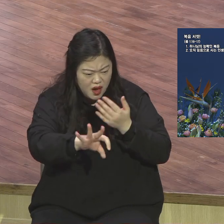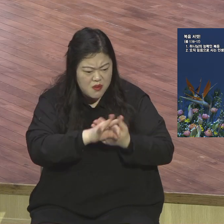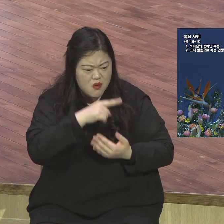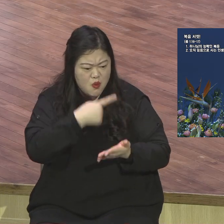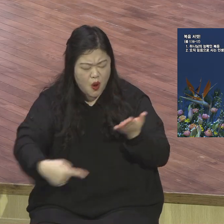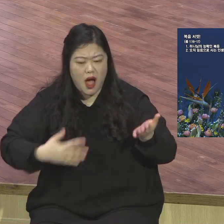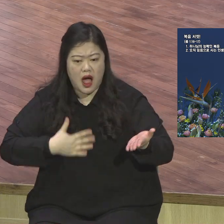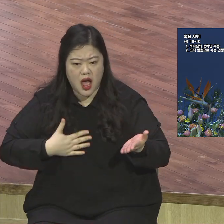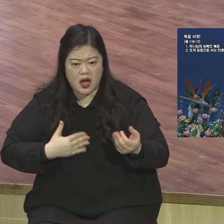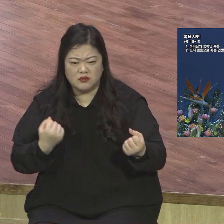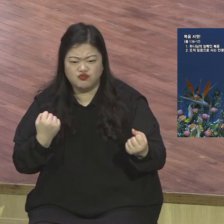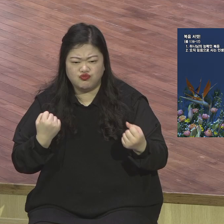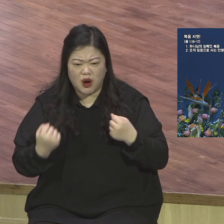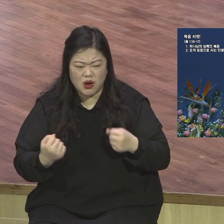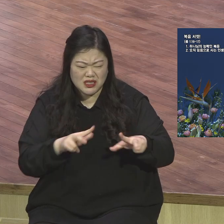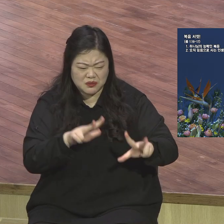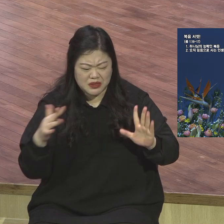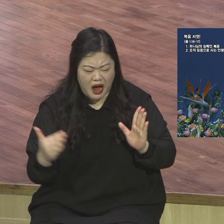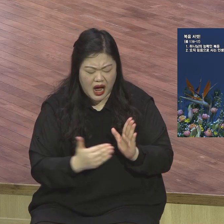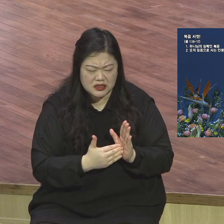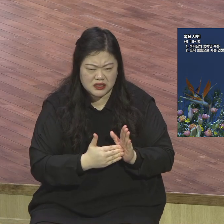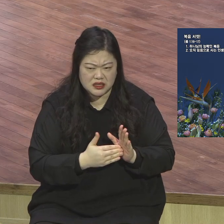들인 비용이 아깝기 때문에